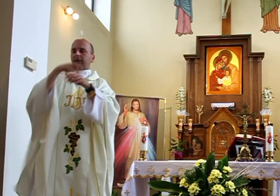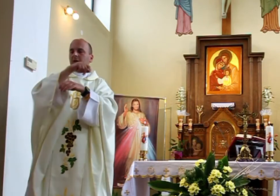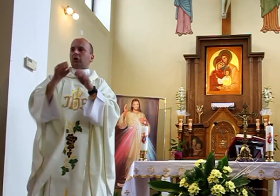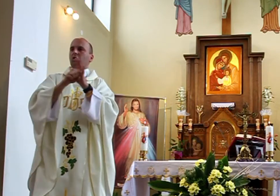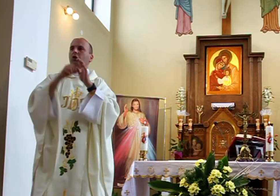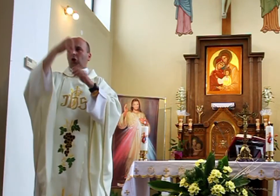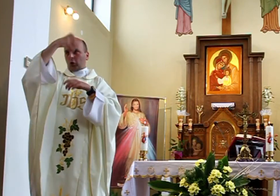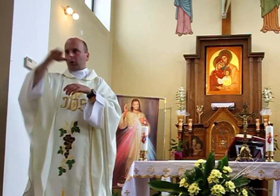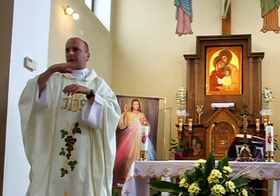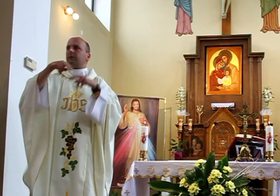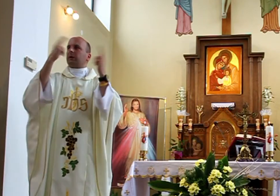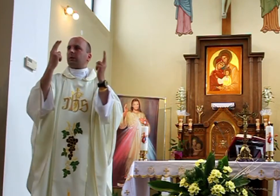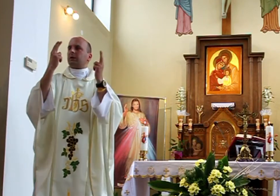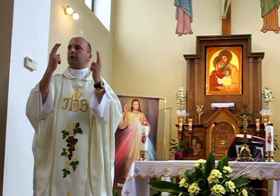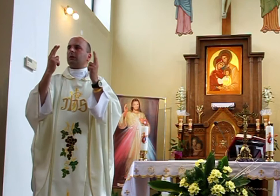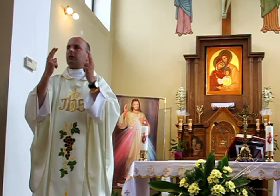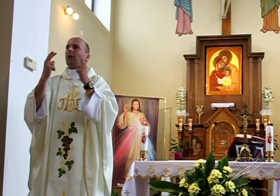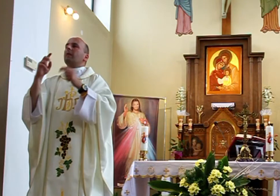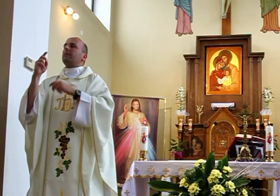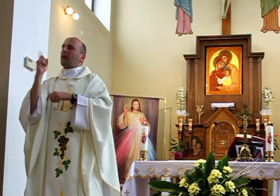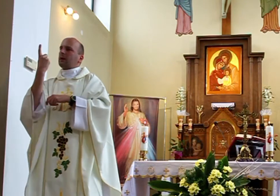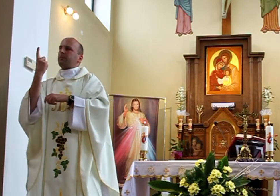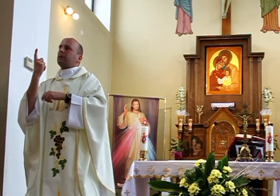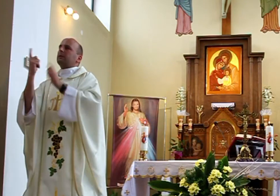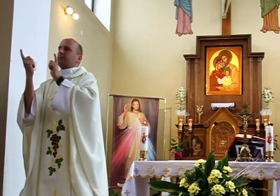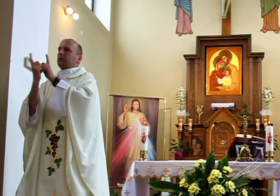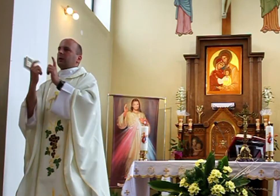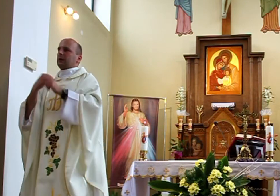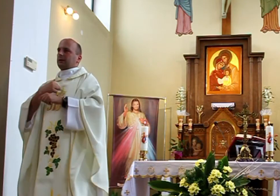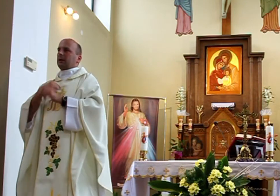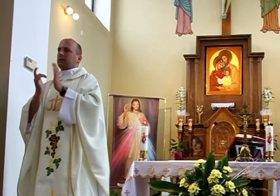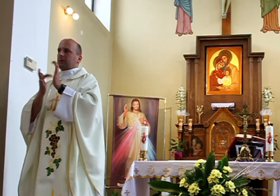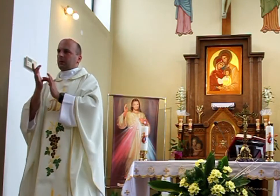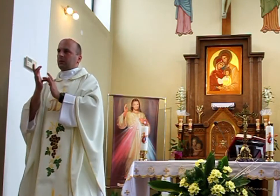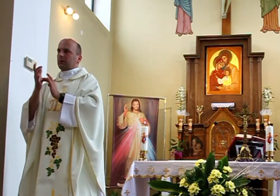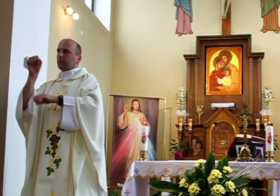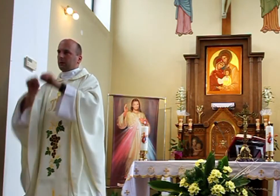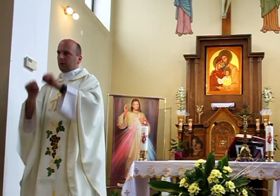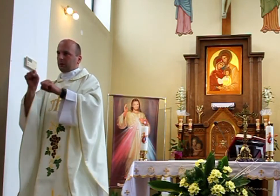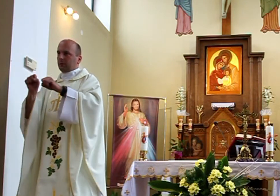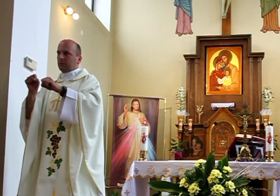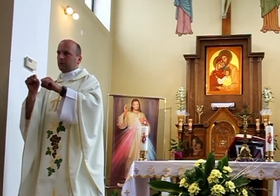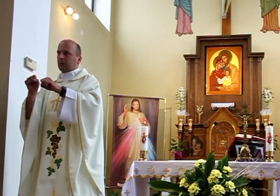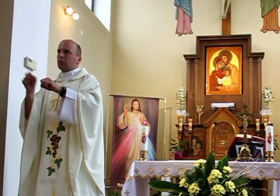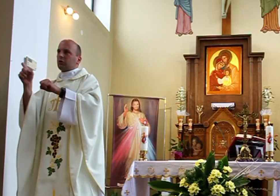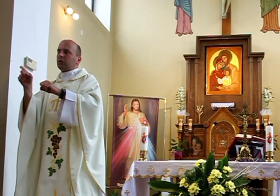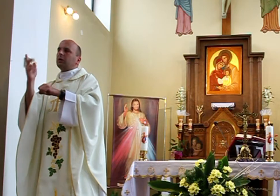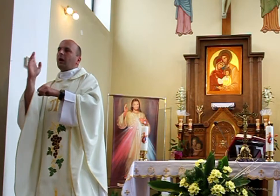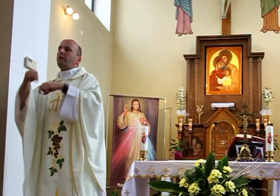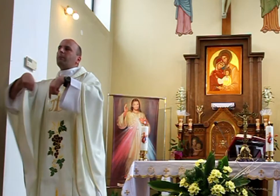nie wejdzie do Królestwa Niebieskiego. Najpierw spotkanie ze mną, Jezusem, z sobą. Czy Ty